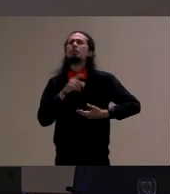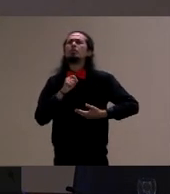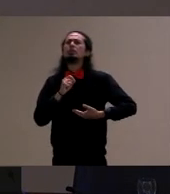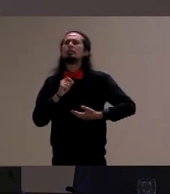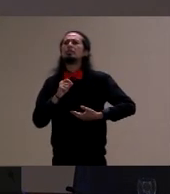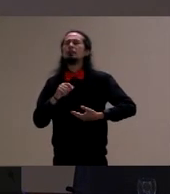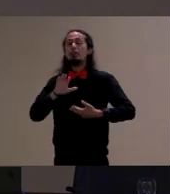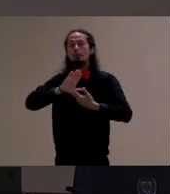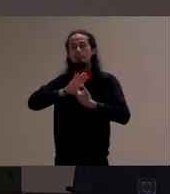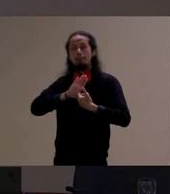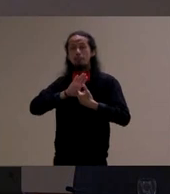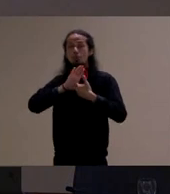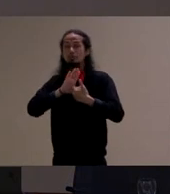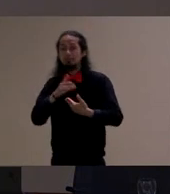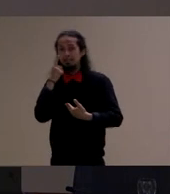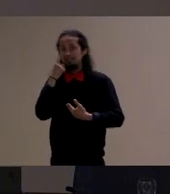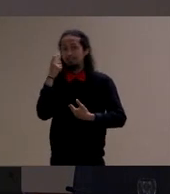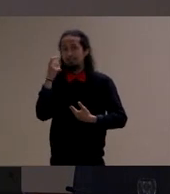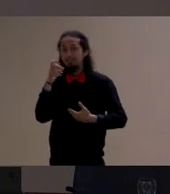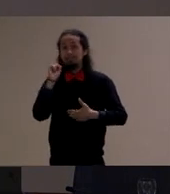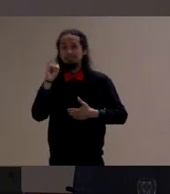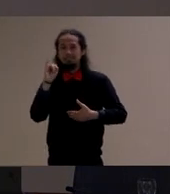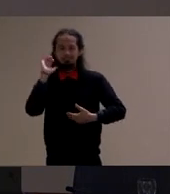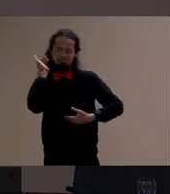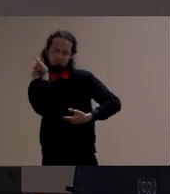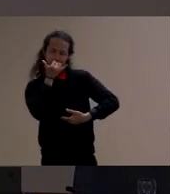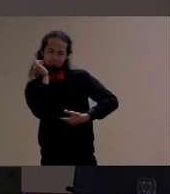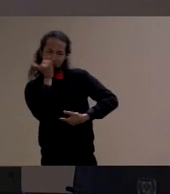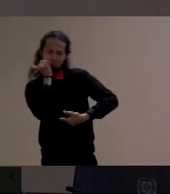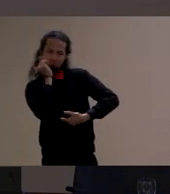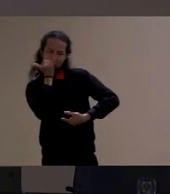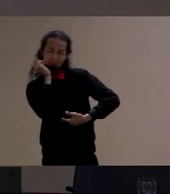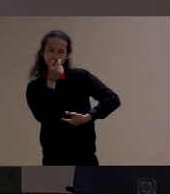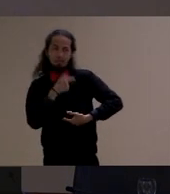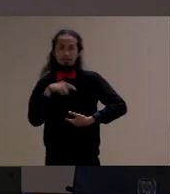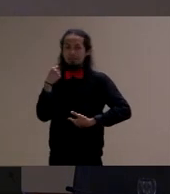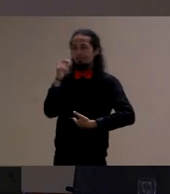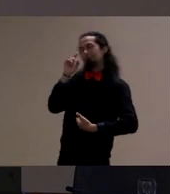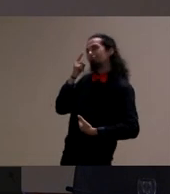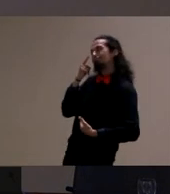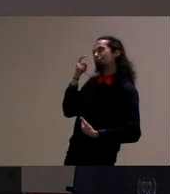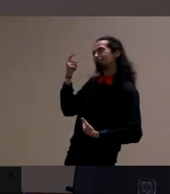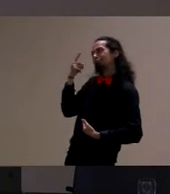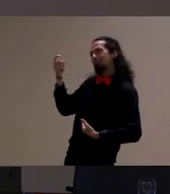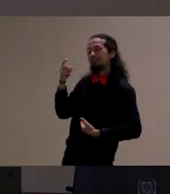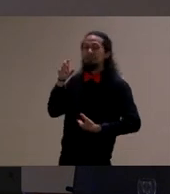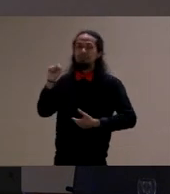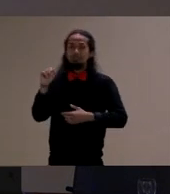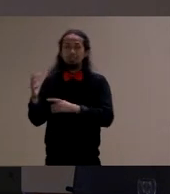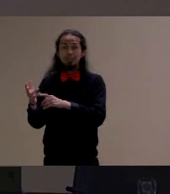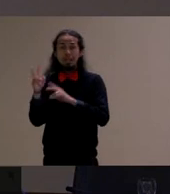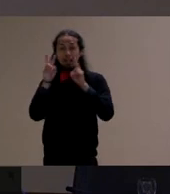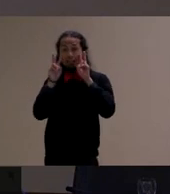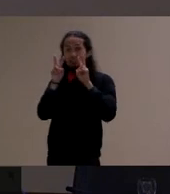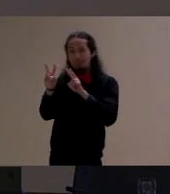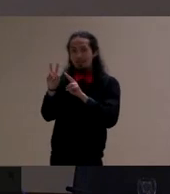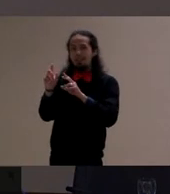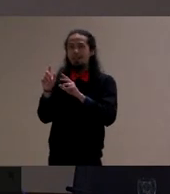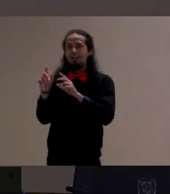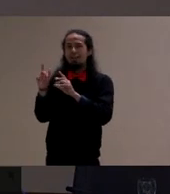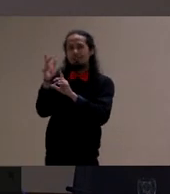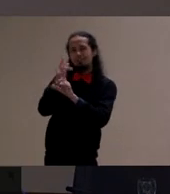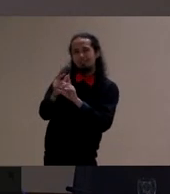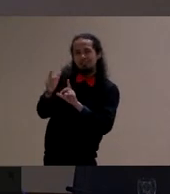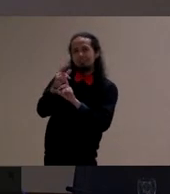ouvir as histórias lidas ou contadas observando as ilustrações e os movimentos de